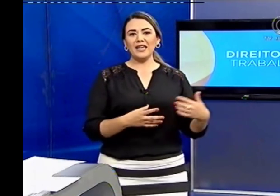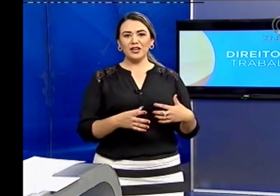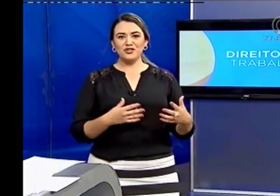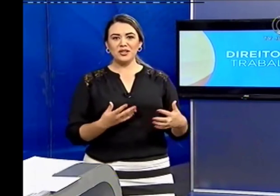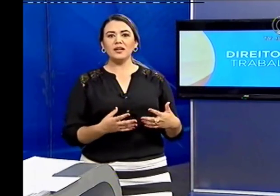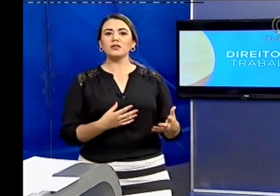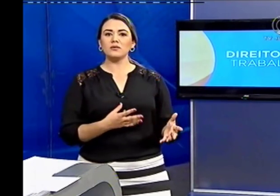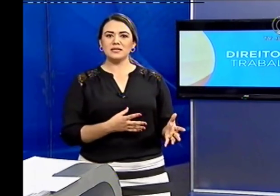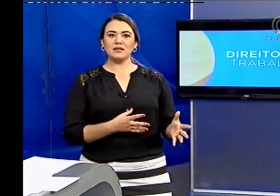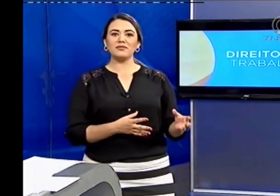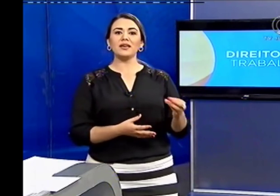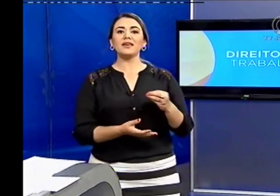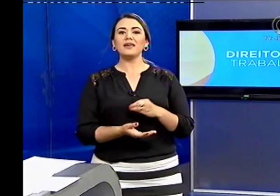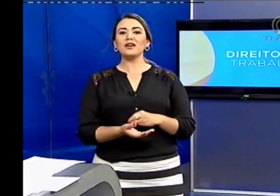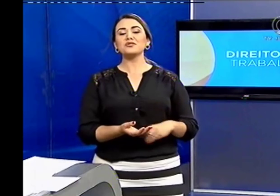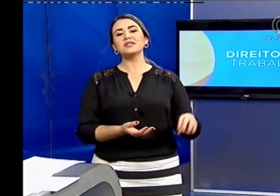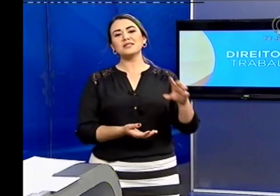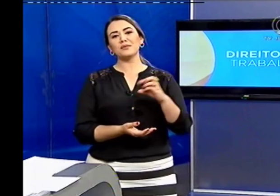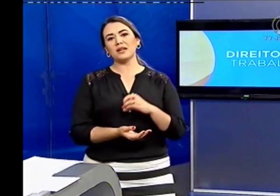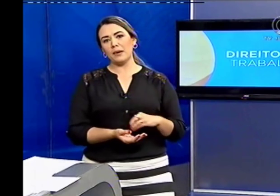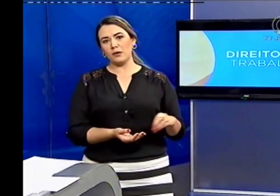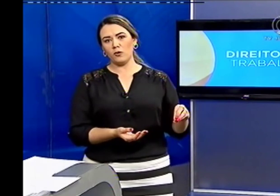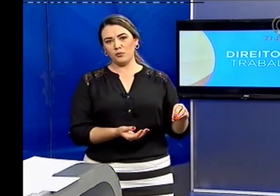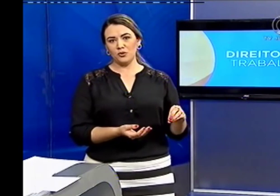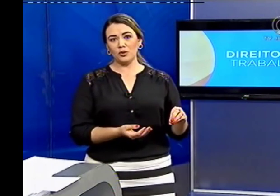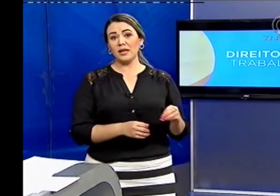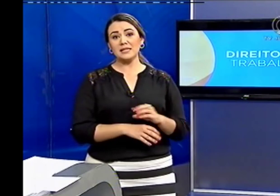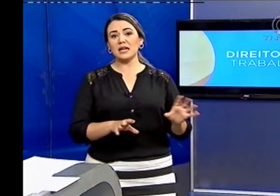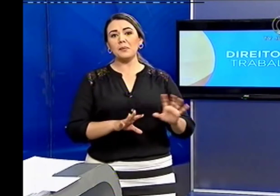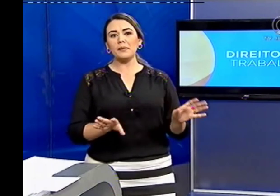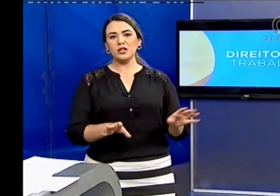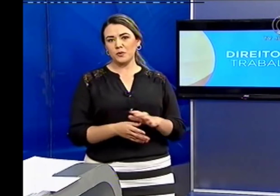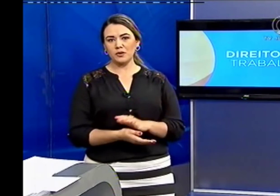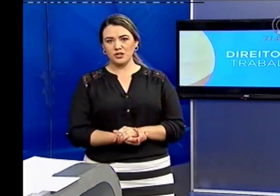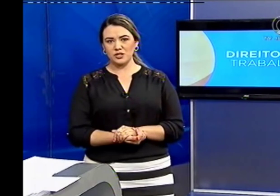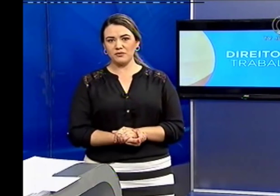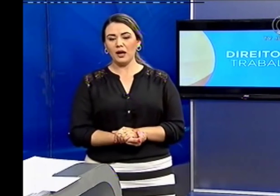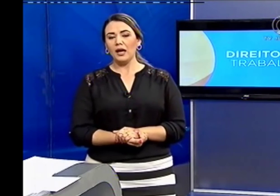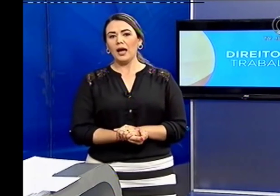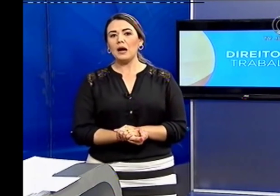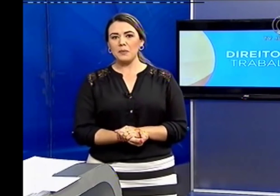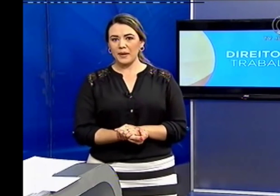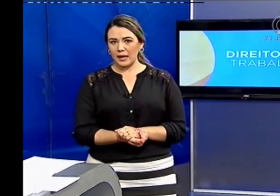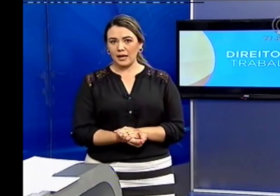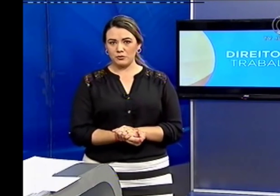quem diga, inclusive, que a justiça do trabalho como um todo é extremamente protetiva ao empregado.